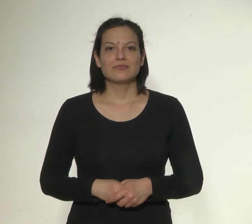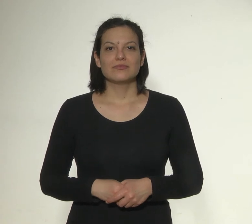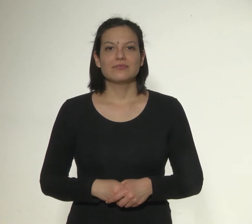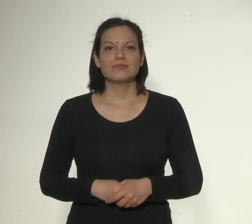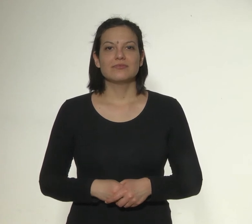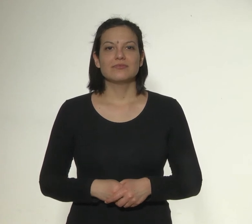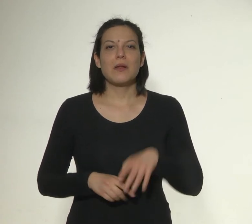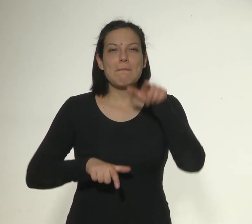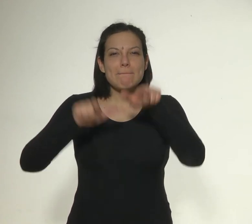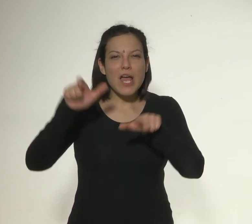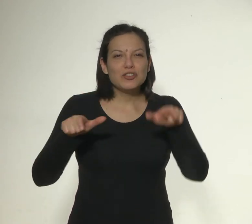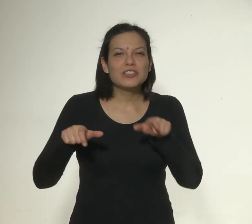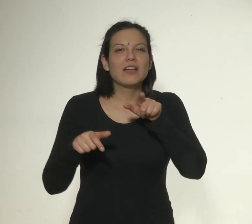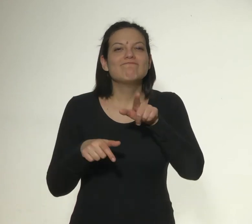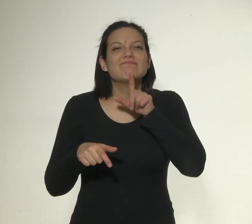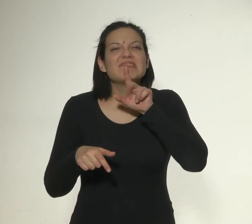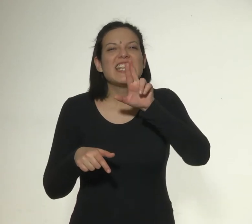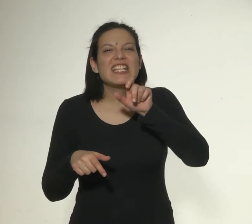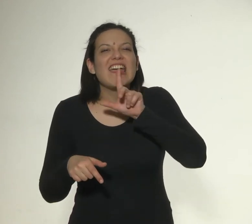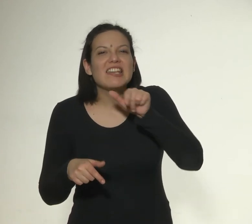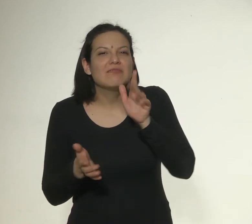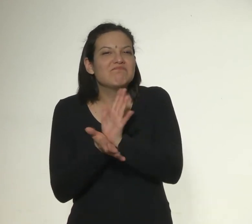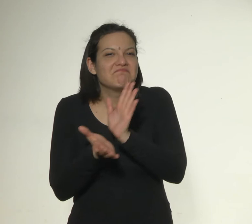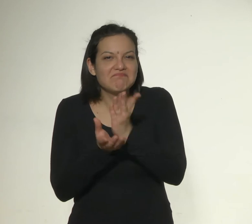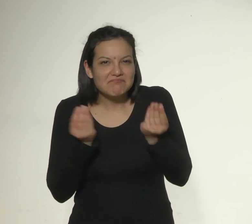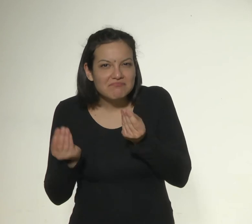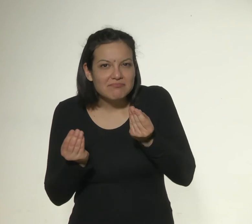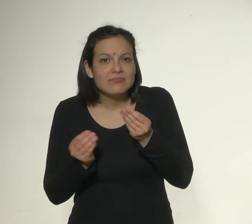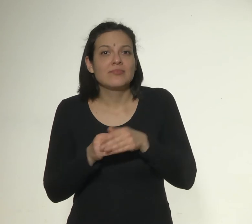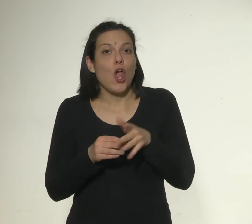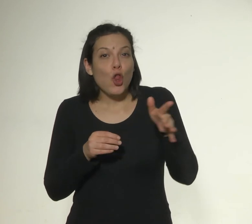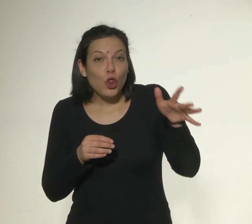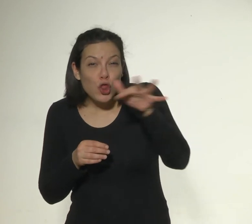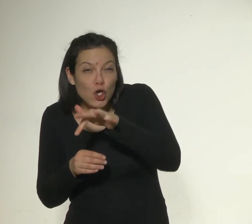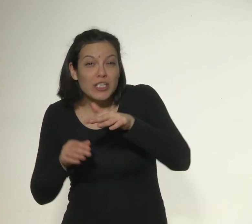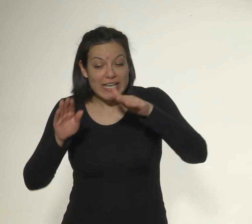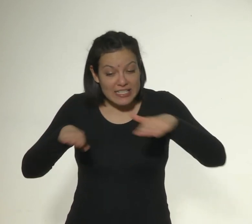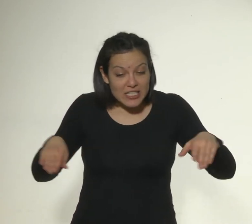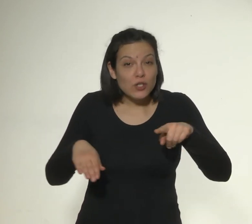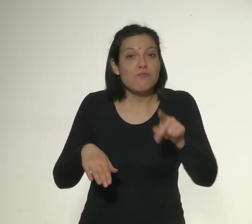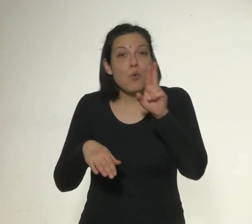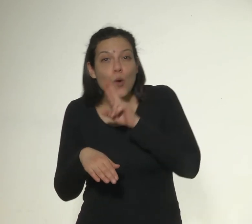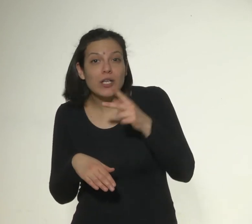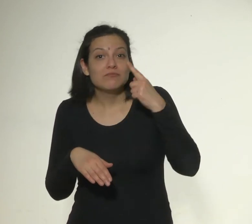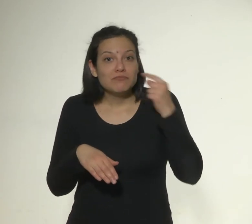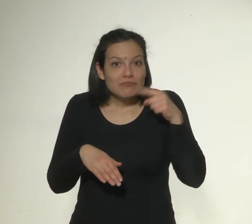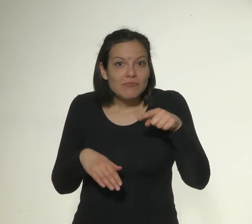¿Qué es la trata de personas? Todos los días desaparecen chicos y chicas y